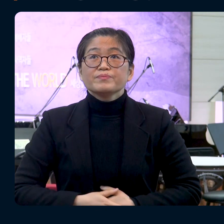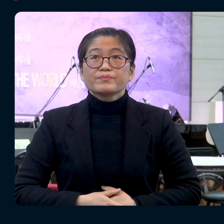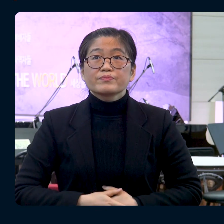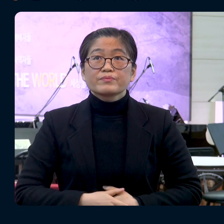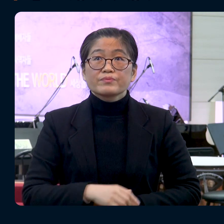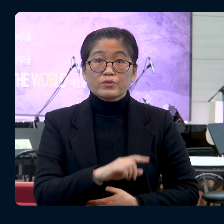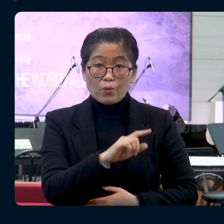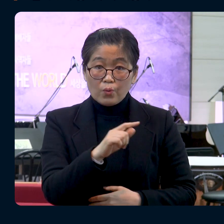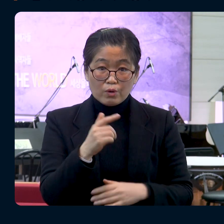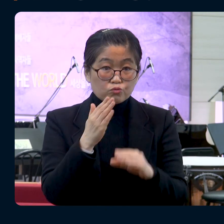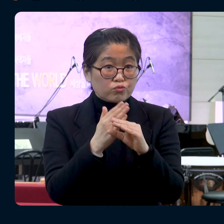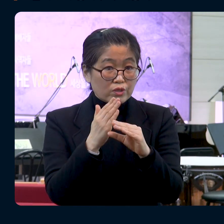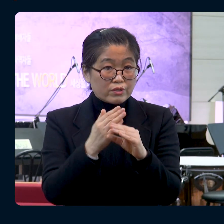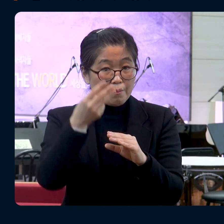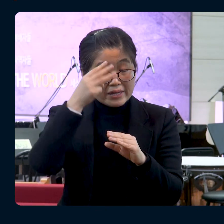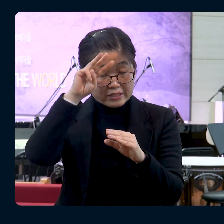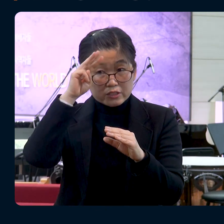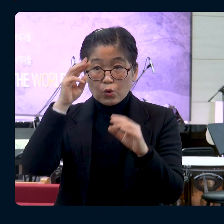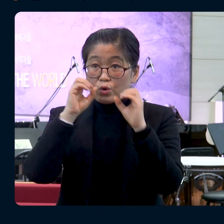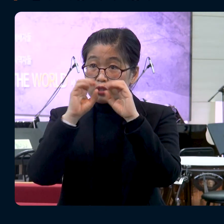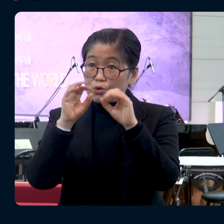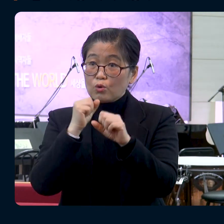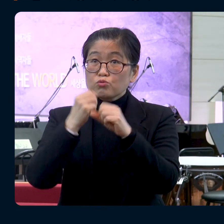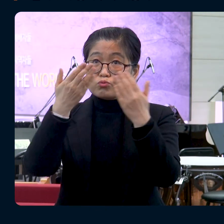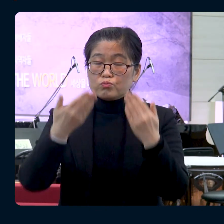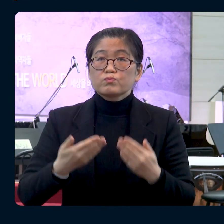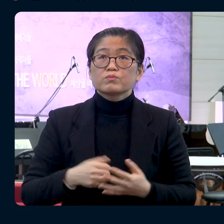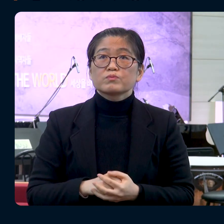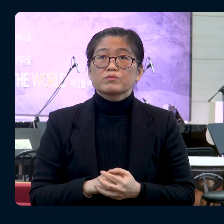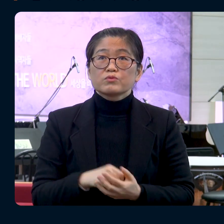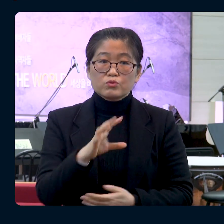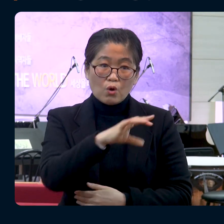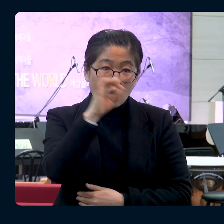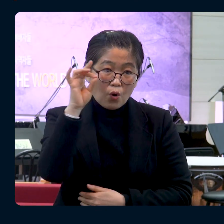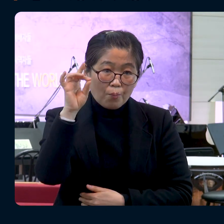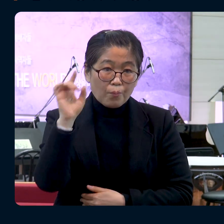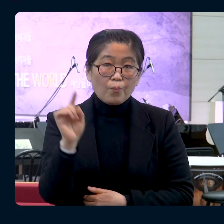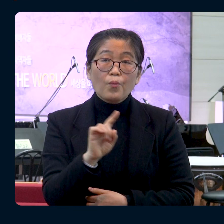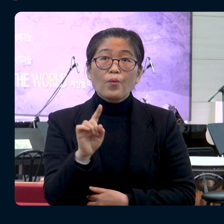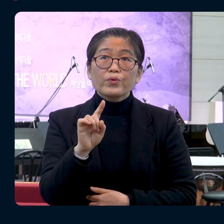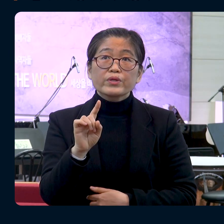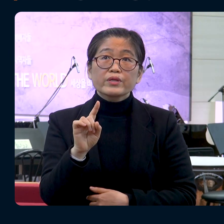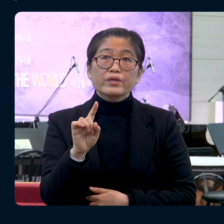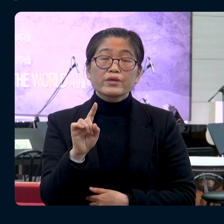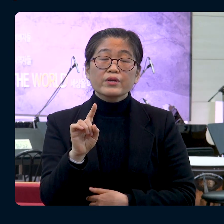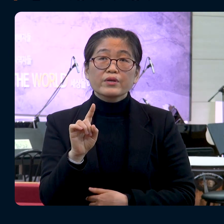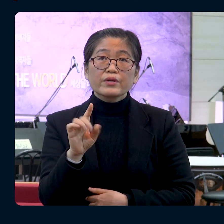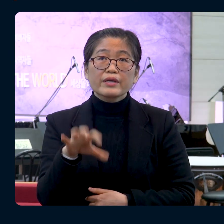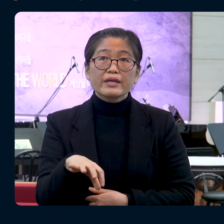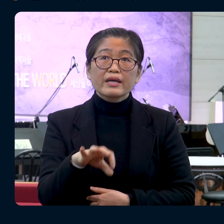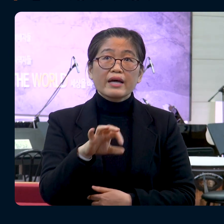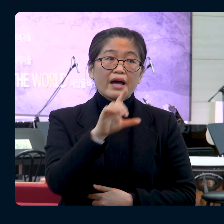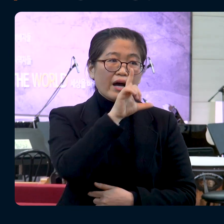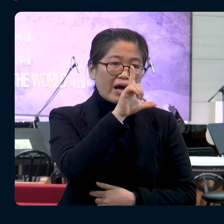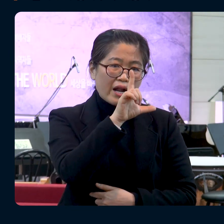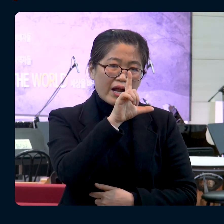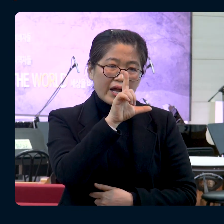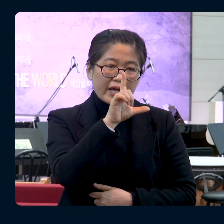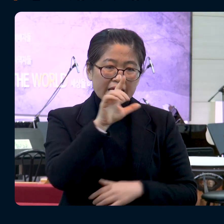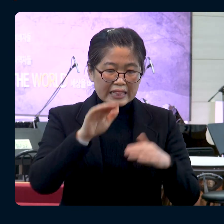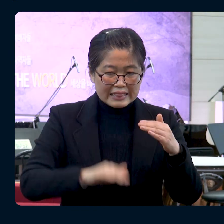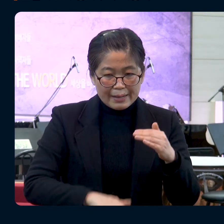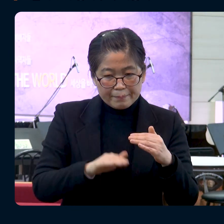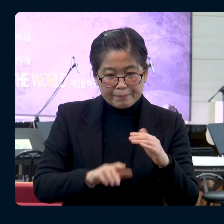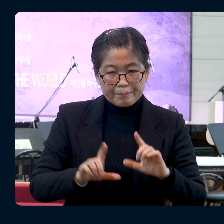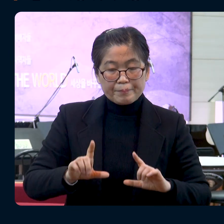부르심으로 주셨어요. 여러 가지를 통해서 볼 때. 그래서 처음에 이제 교회를 시작하면서 처음에는 그 어디 선교냐면